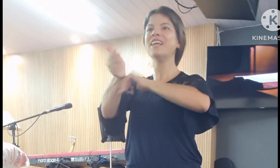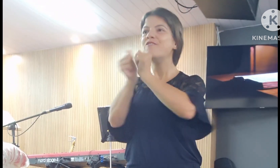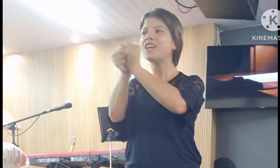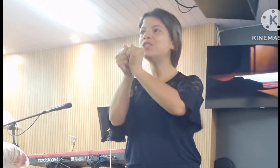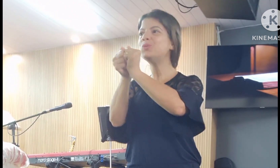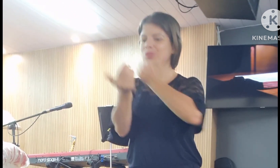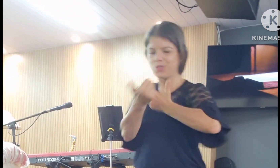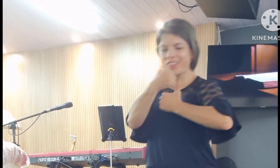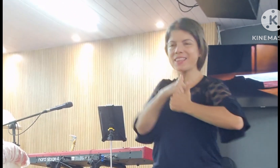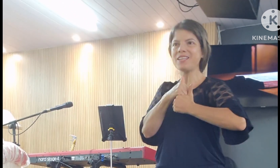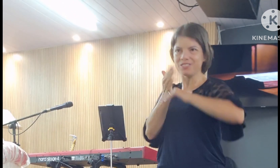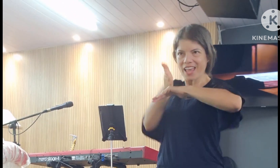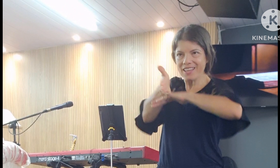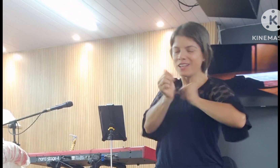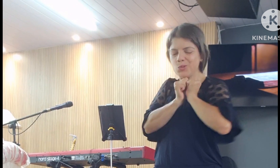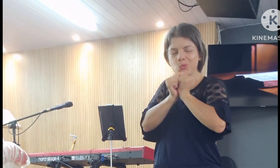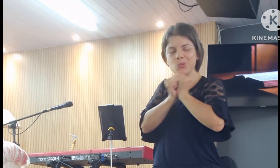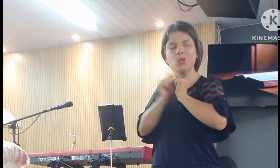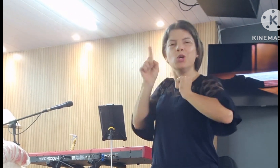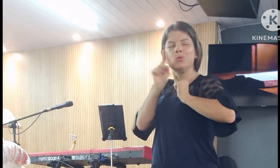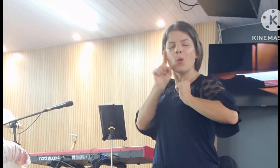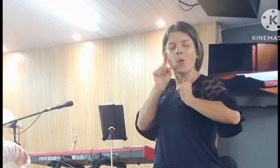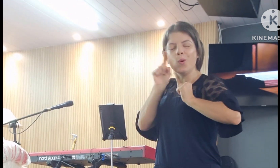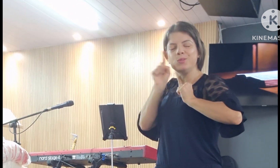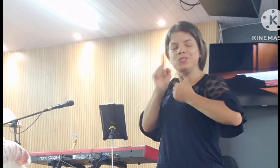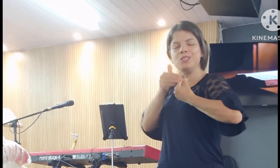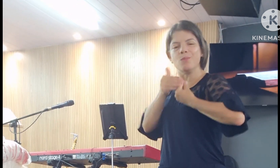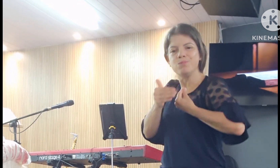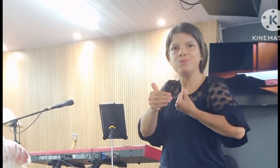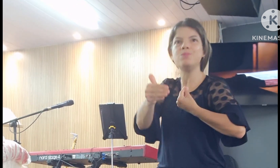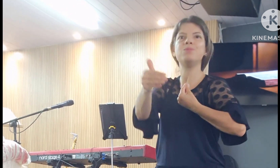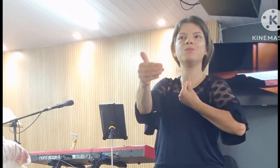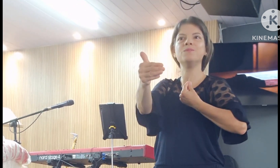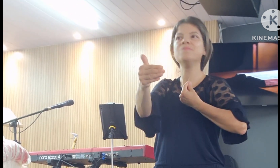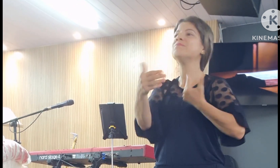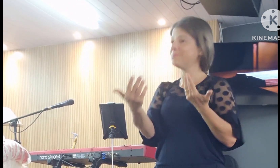dele, eu estarei junto da vida dele, eu vou andar junto.